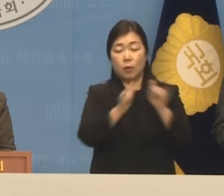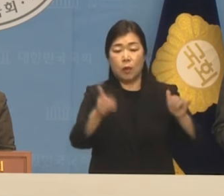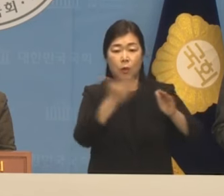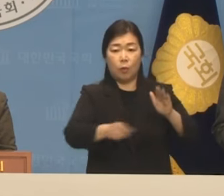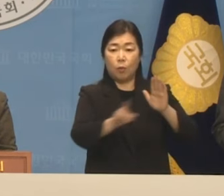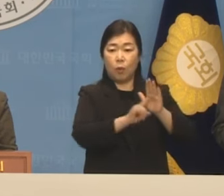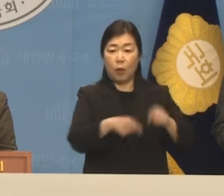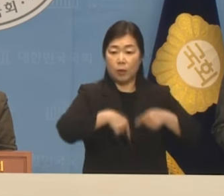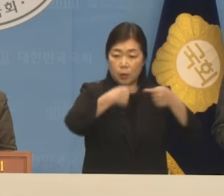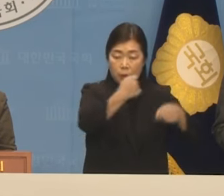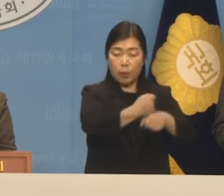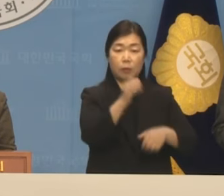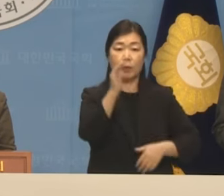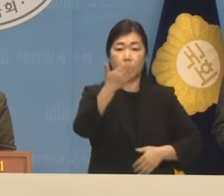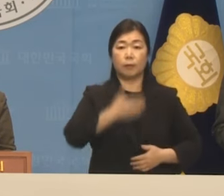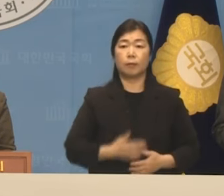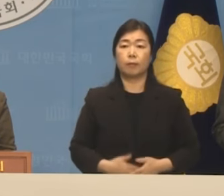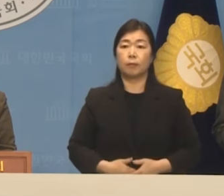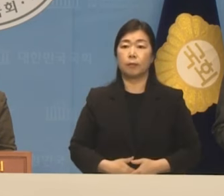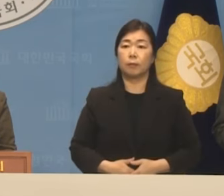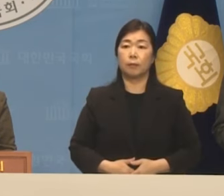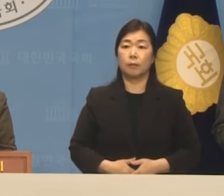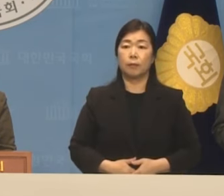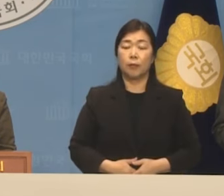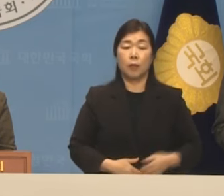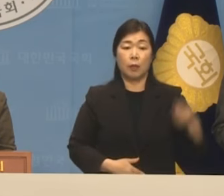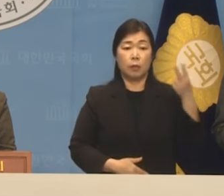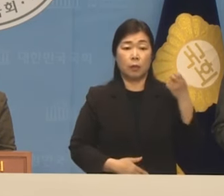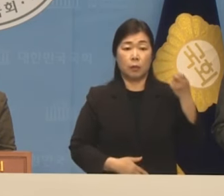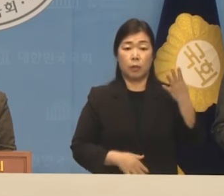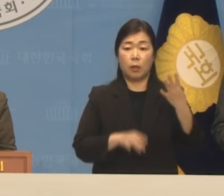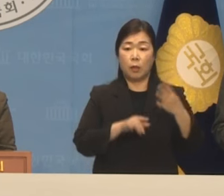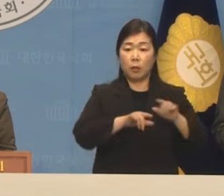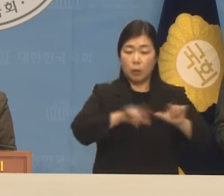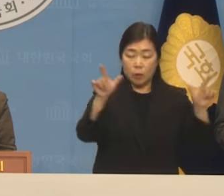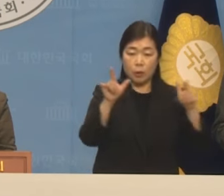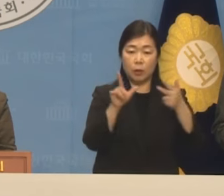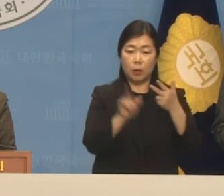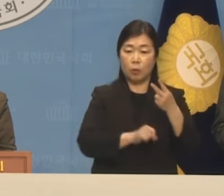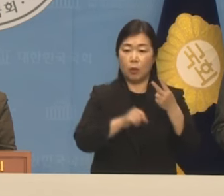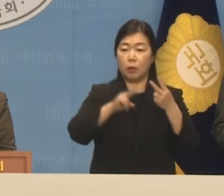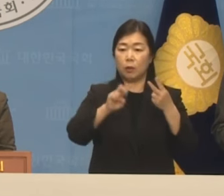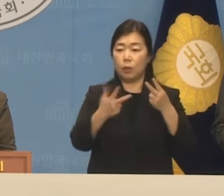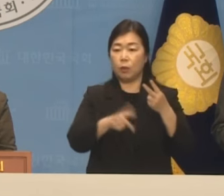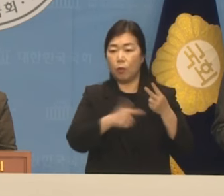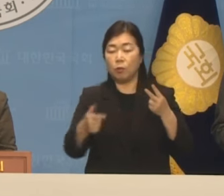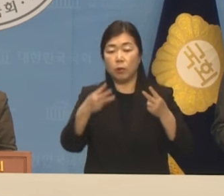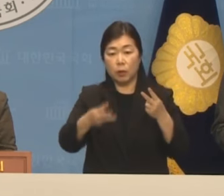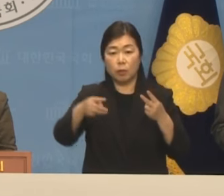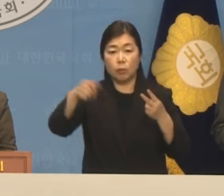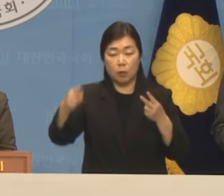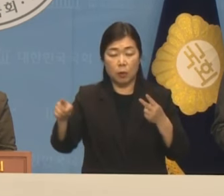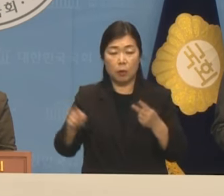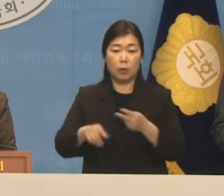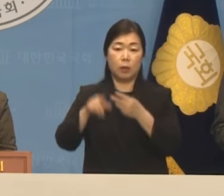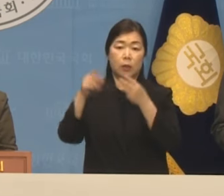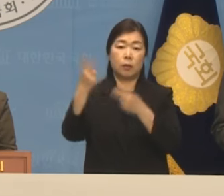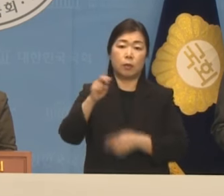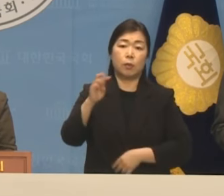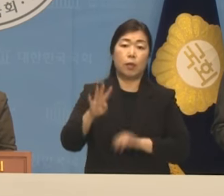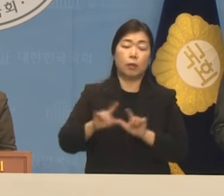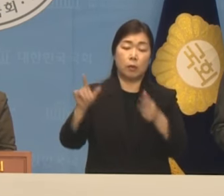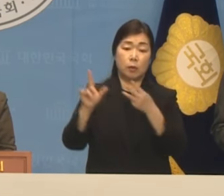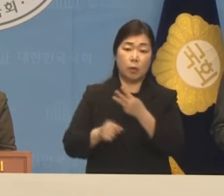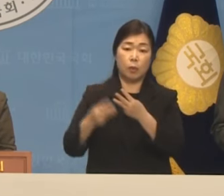있다. 국민후보 공모는 2024년 2월 27일 오후 3시부터 2024년